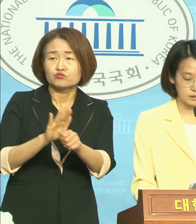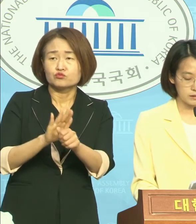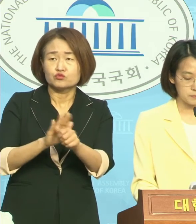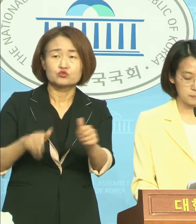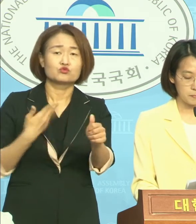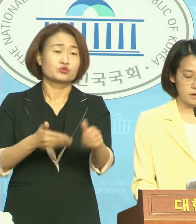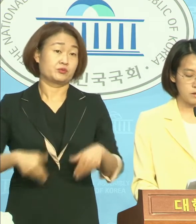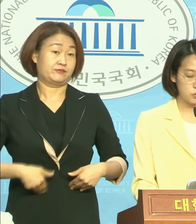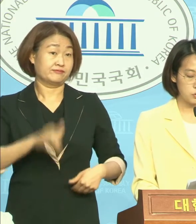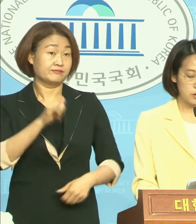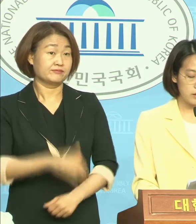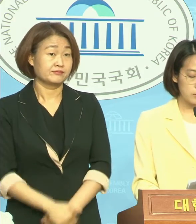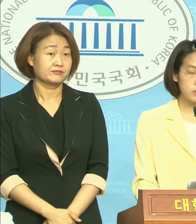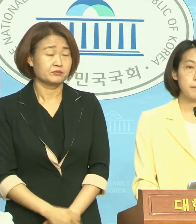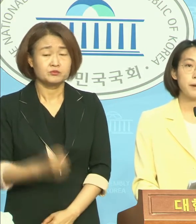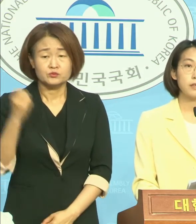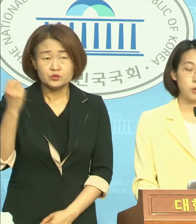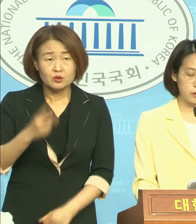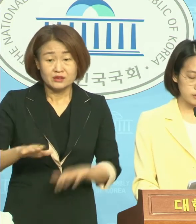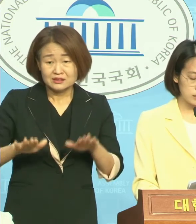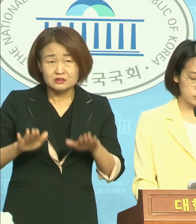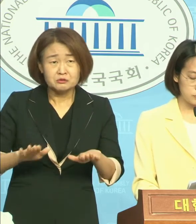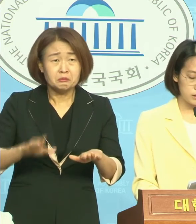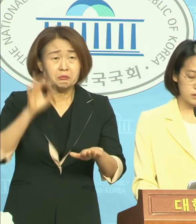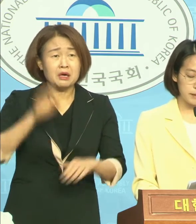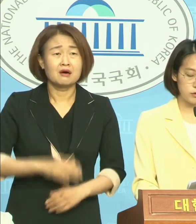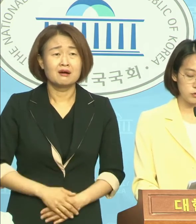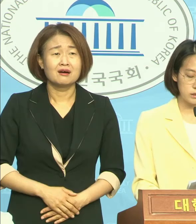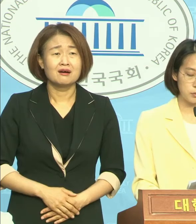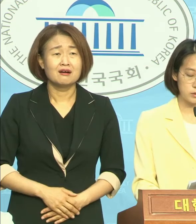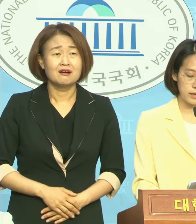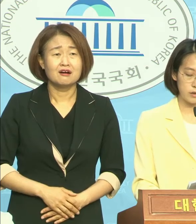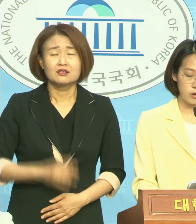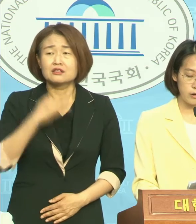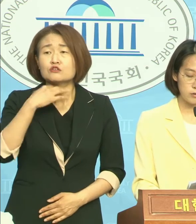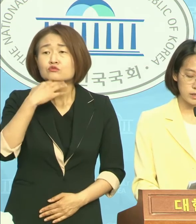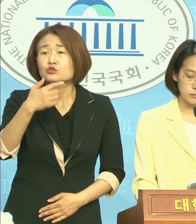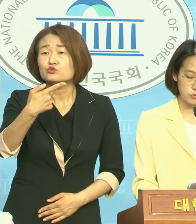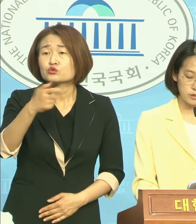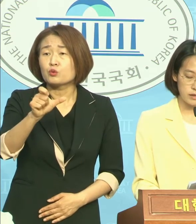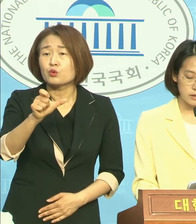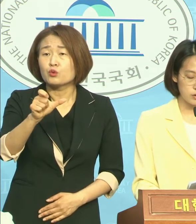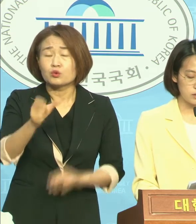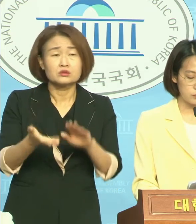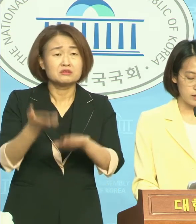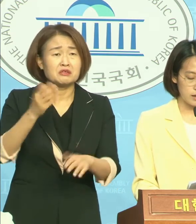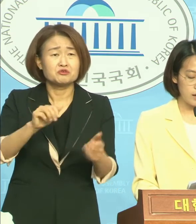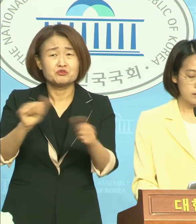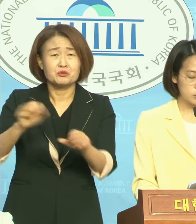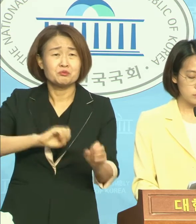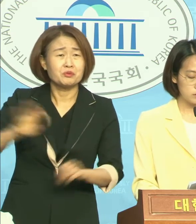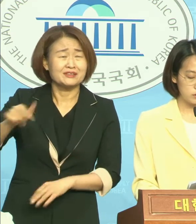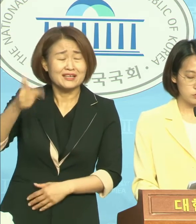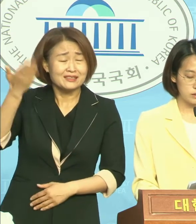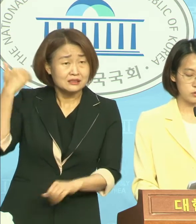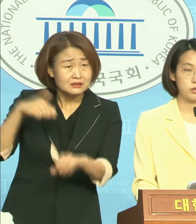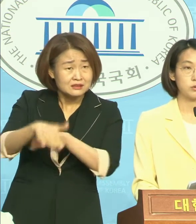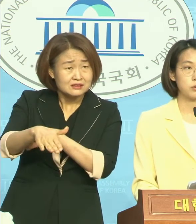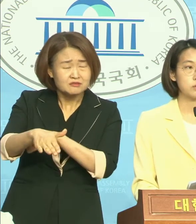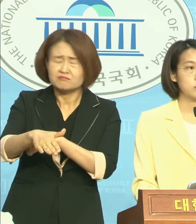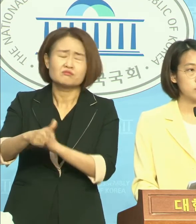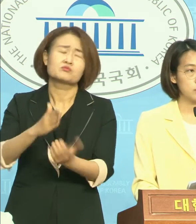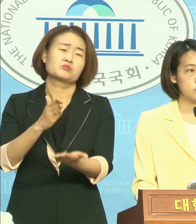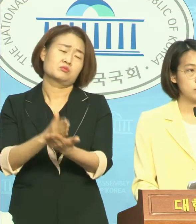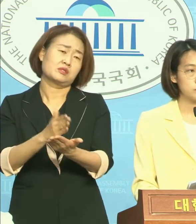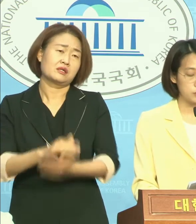있어야 합니다 또 현대판 고려장 으로 불리는 만 65세 연령 제한 문제를 해결하기 위해 서비스를 유지할 수